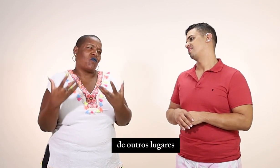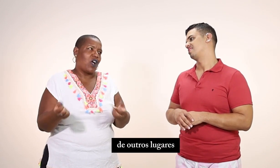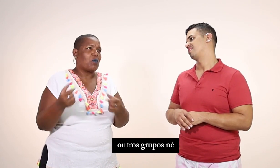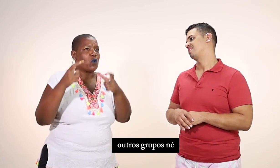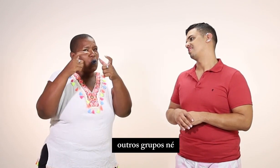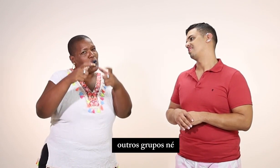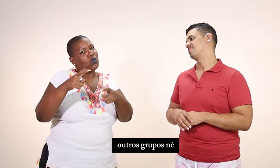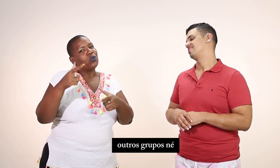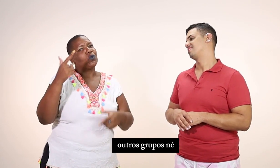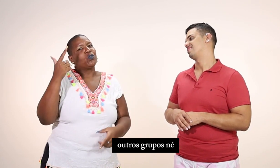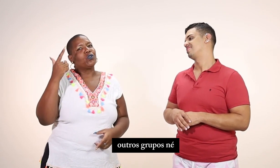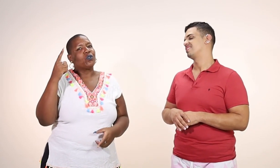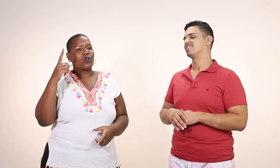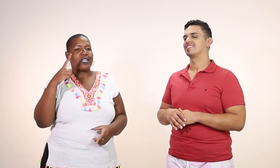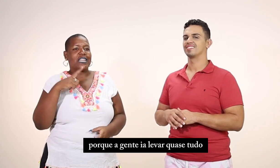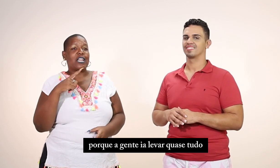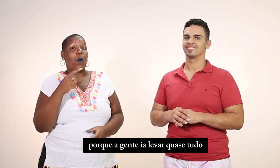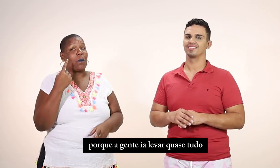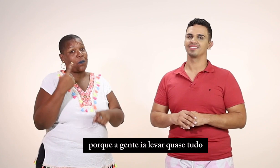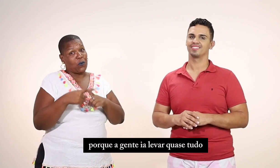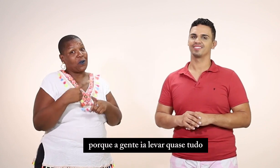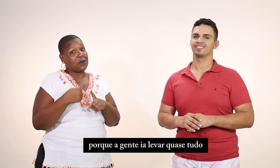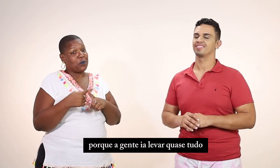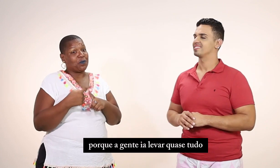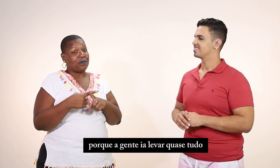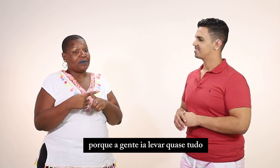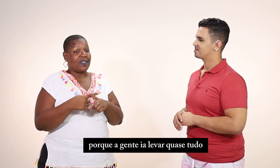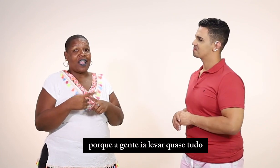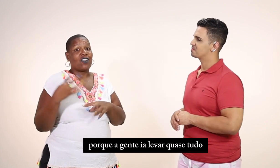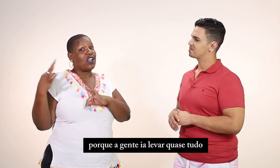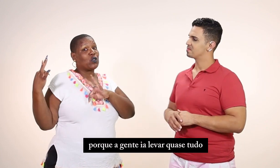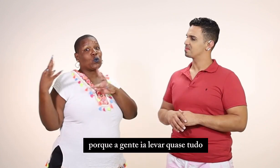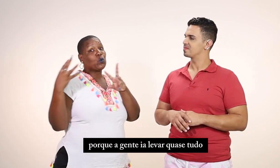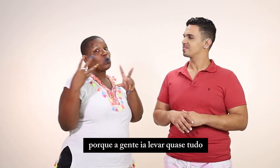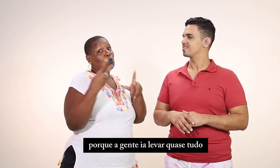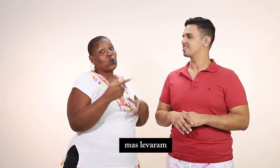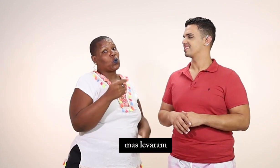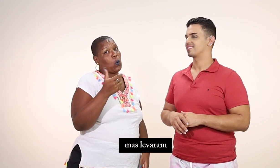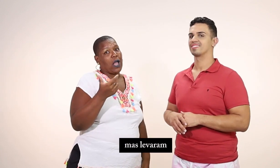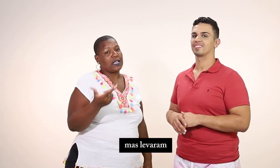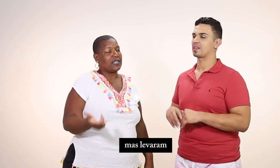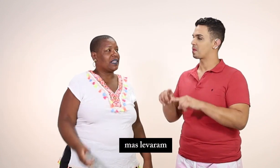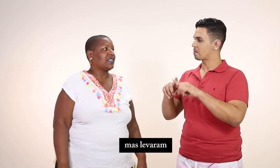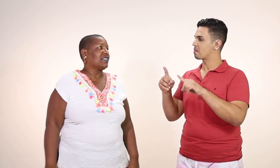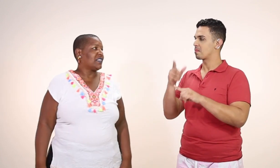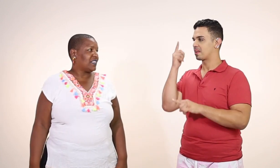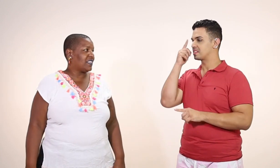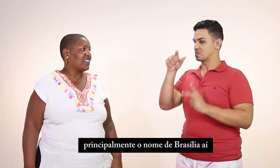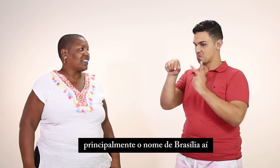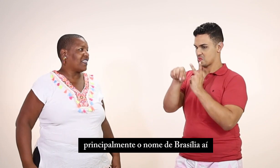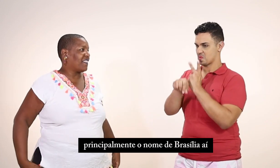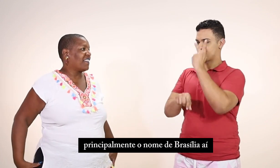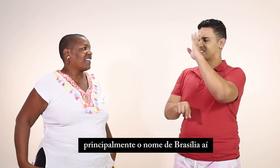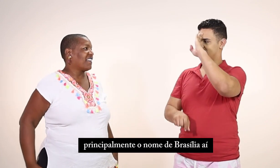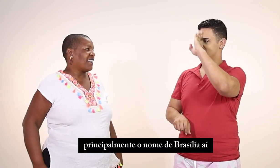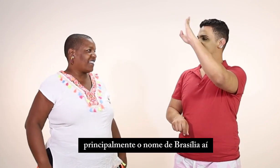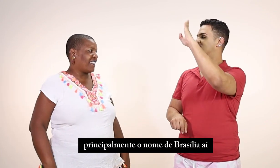lugares, outros grupos, né? Porque a gente ia levar quase tudo. Mas levaram principalmente o nome